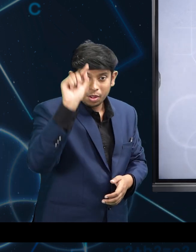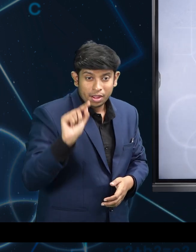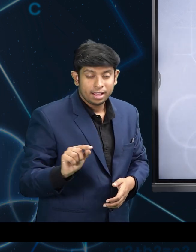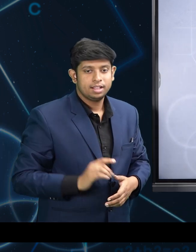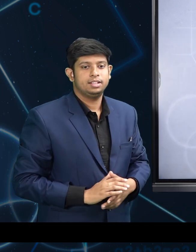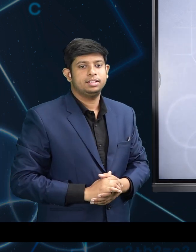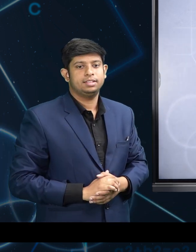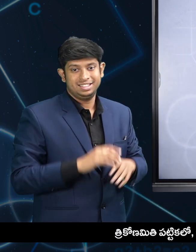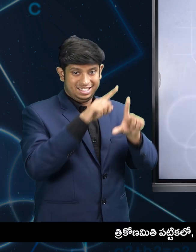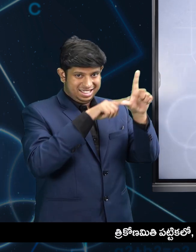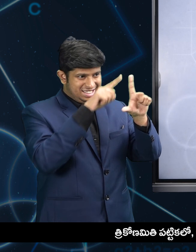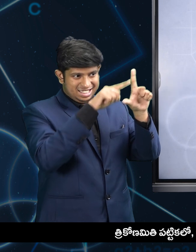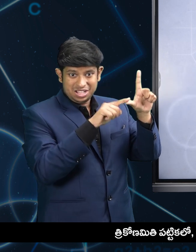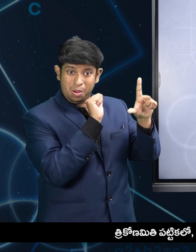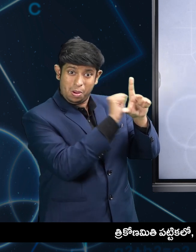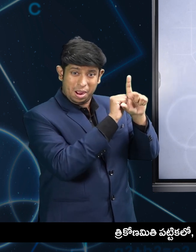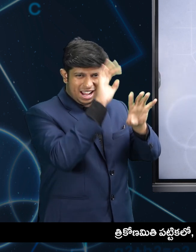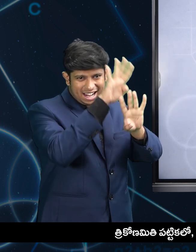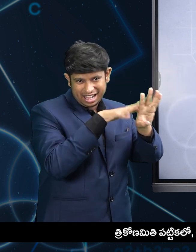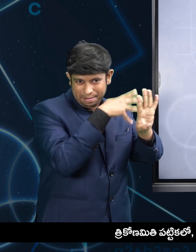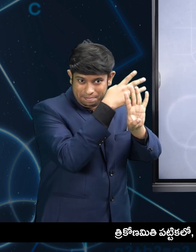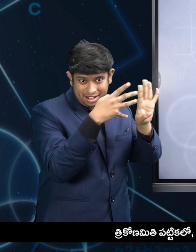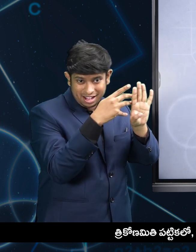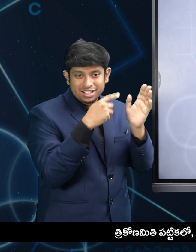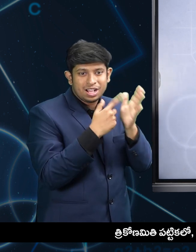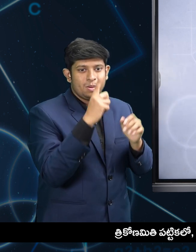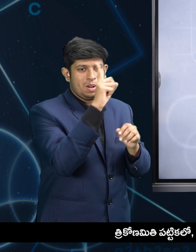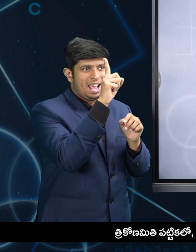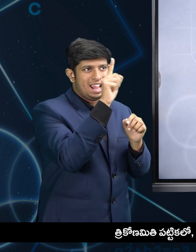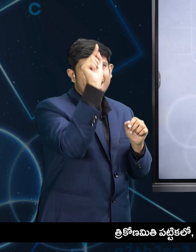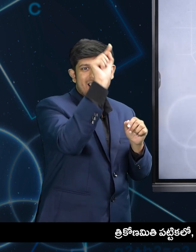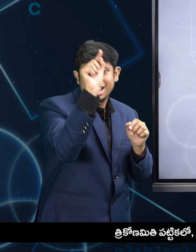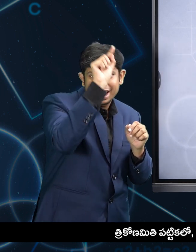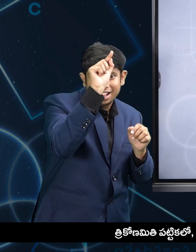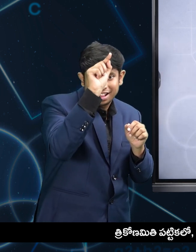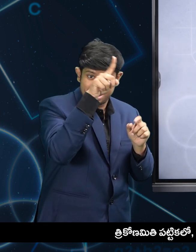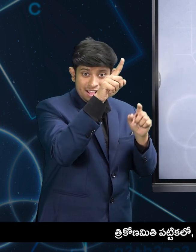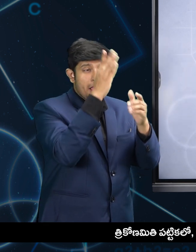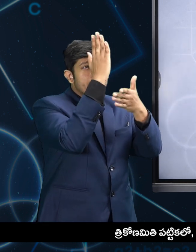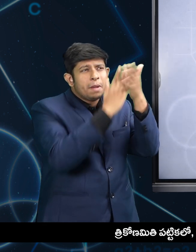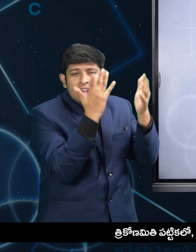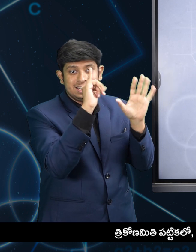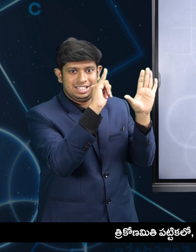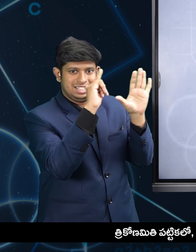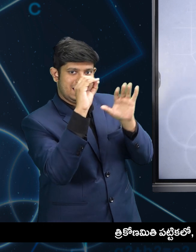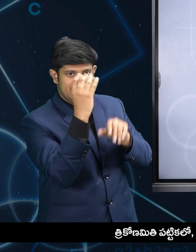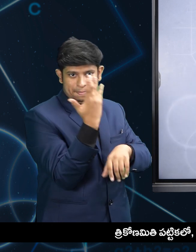గుర్తుంచుకోవలసిన పాయింట్లు. త్రికోణమితి పట్టికలో 1 డిగ్రీ 60 నిమిషాలు 60 మరియు 1 నిమిషం 60